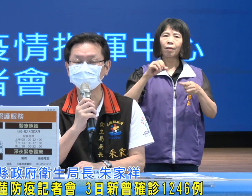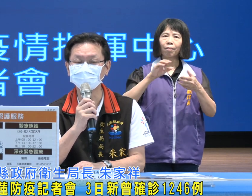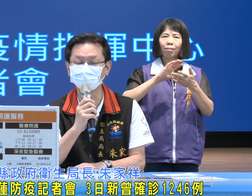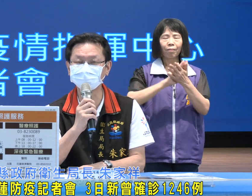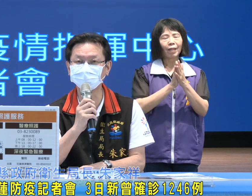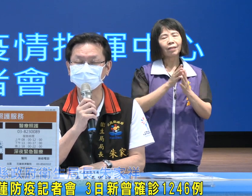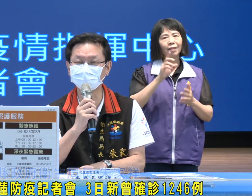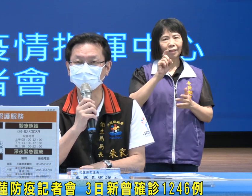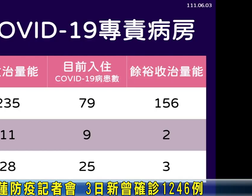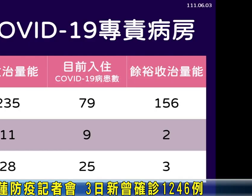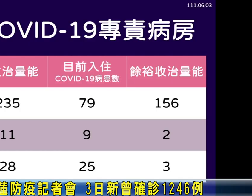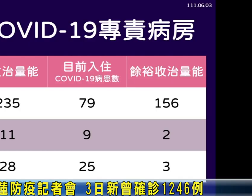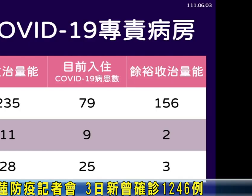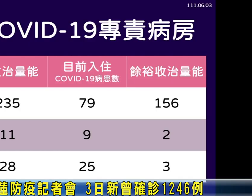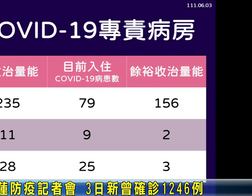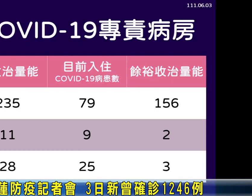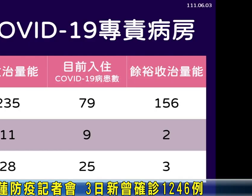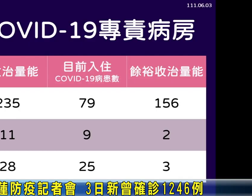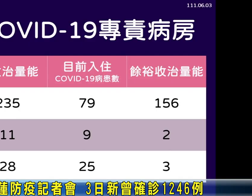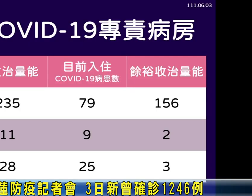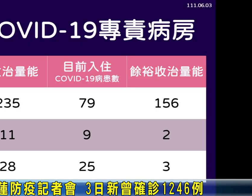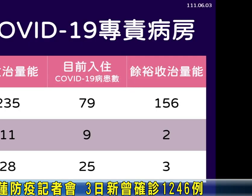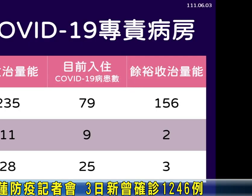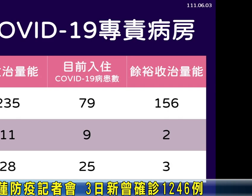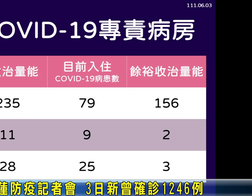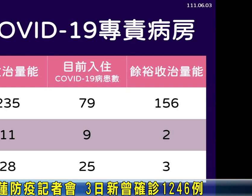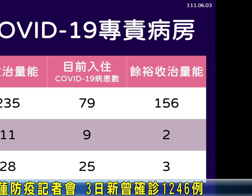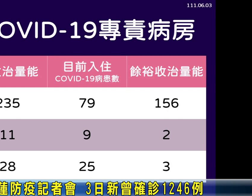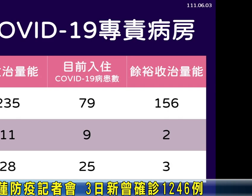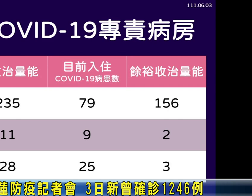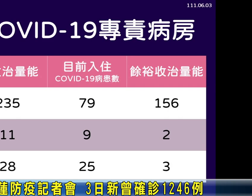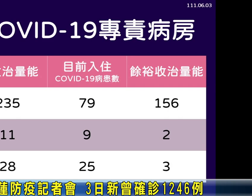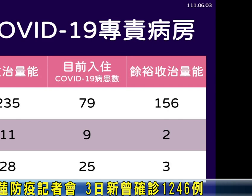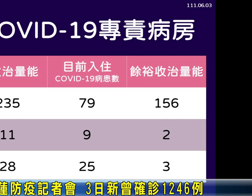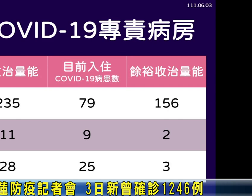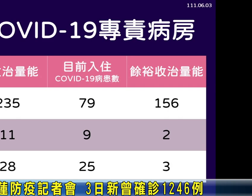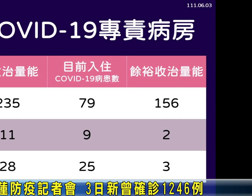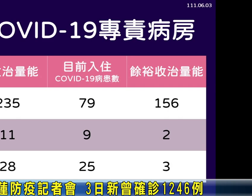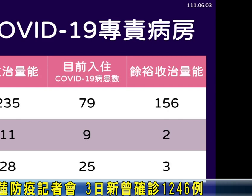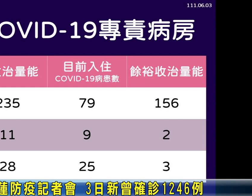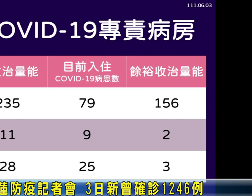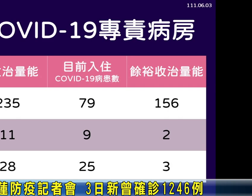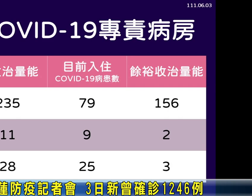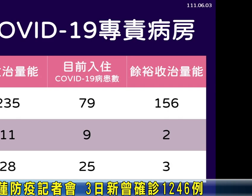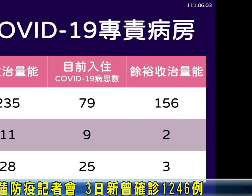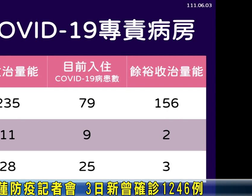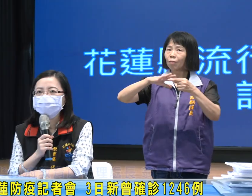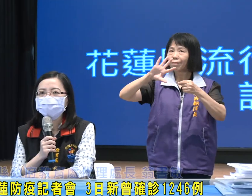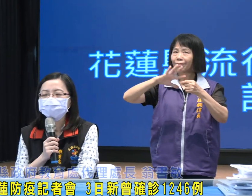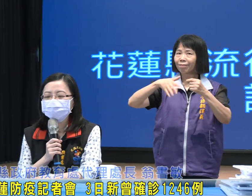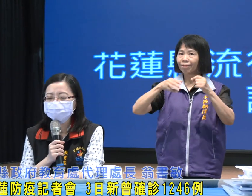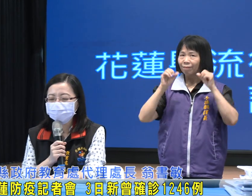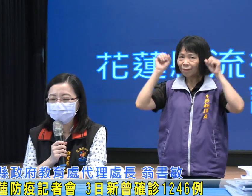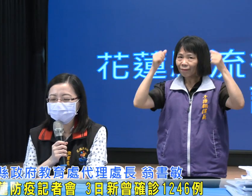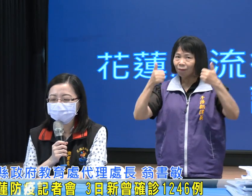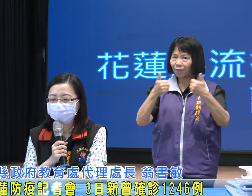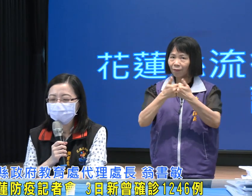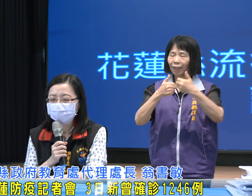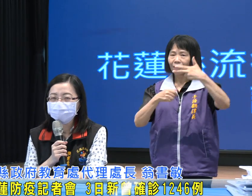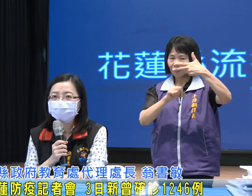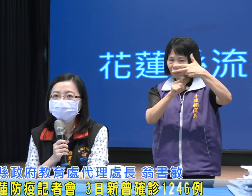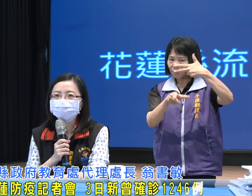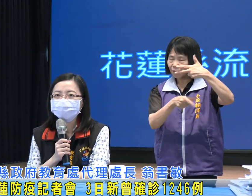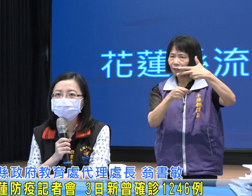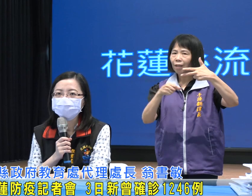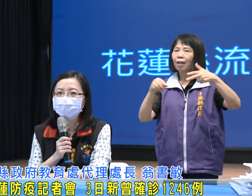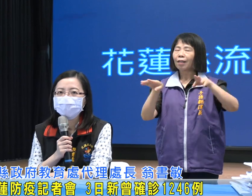12床，而是我们在南区的专责病房的量能够增加，来提供我们南区详细的这个服务 在七月份的时候